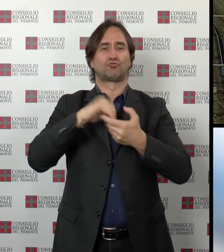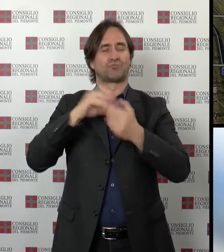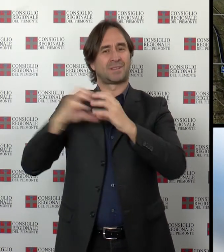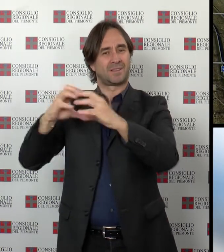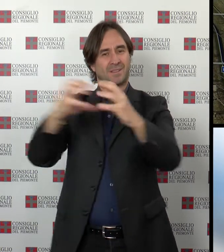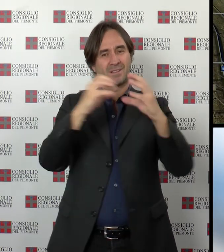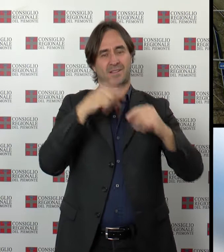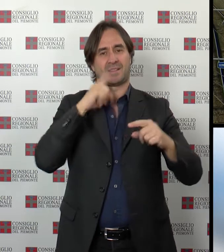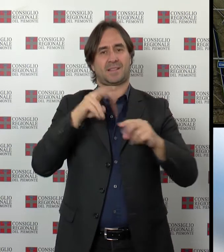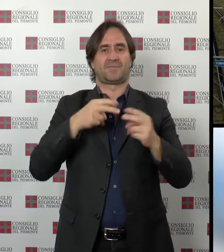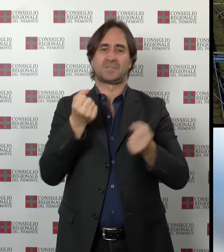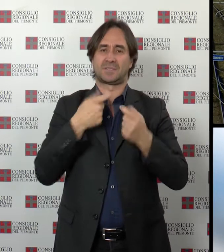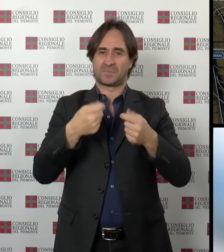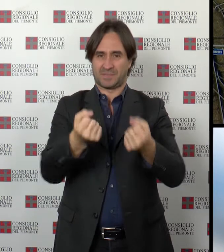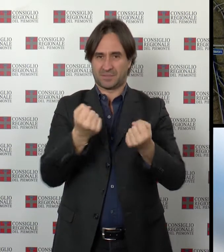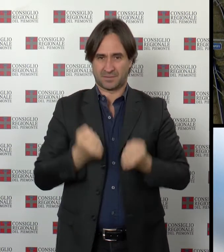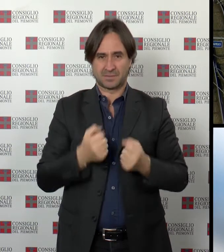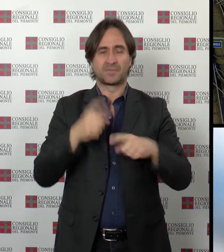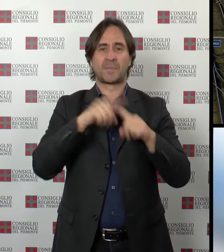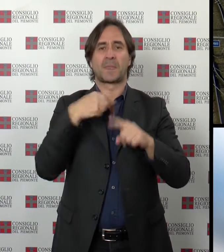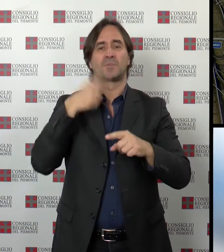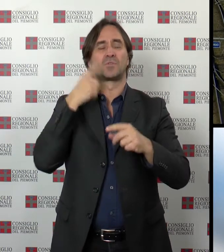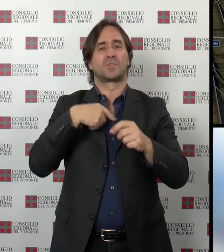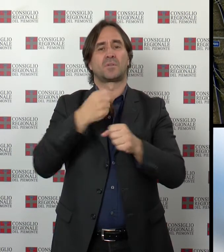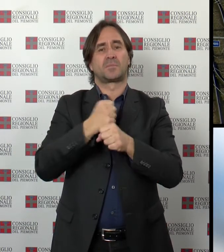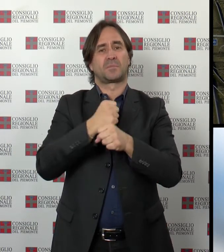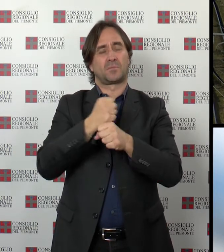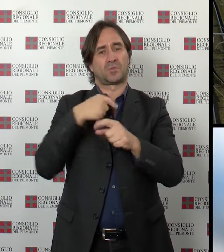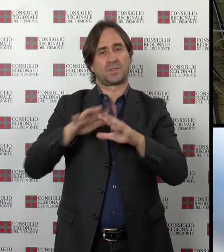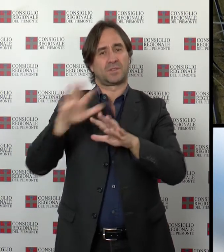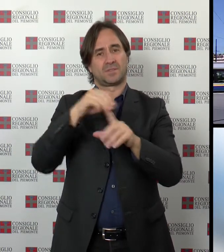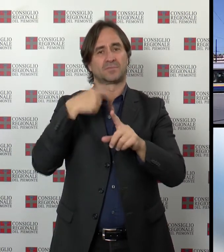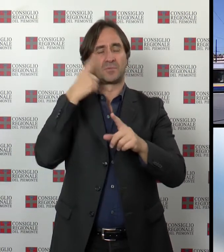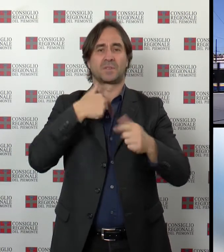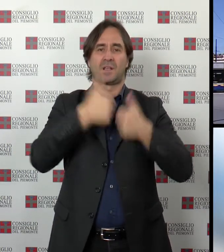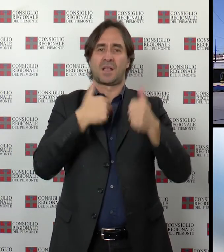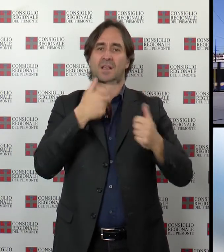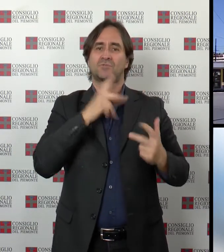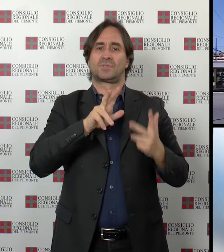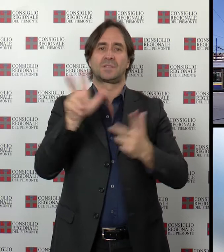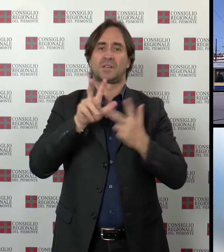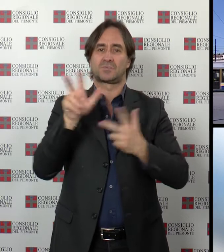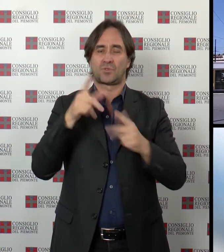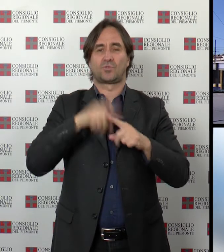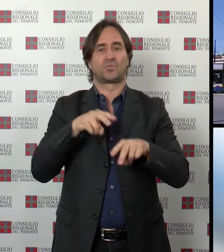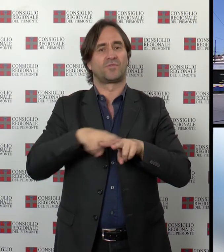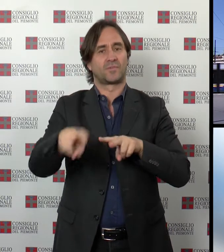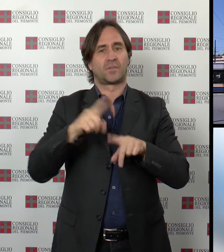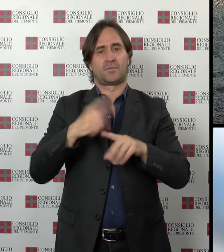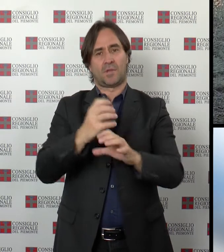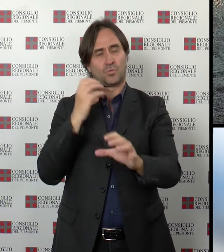la revisione dell'Agenzia della Mobilità Piemontese, che si occuperà anche delle gare per il trasporto ferroviario e su